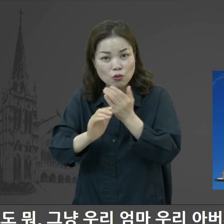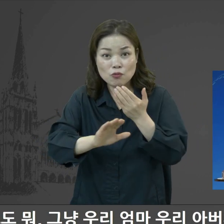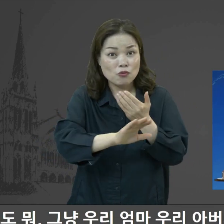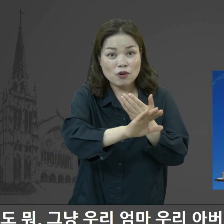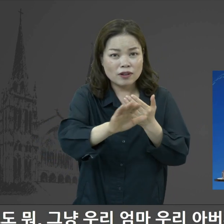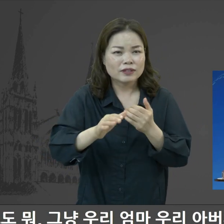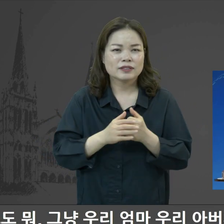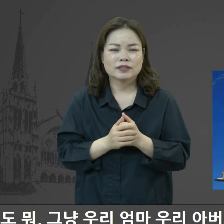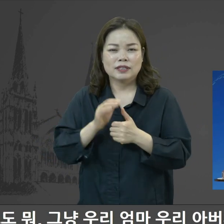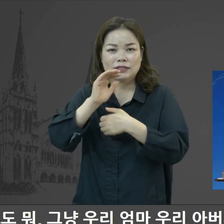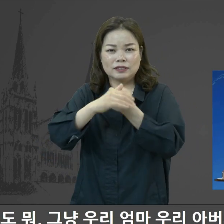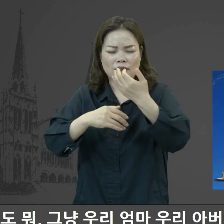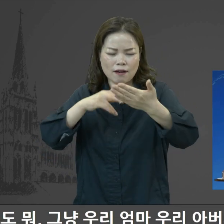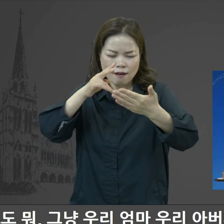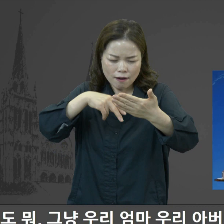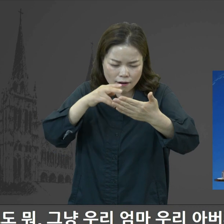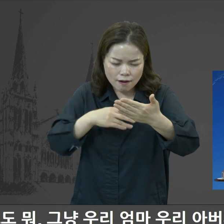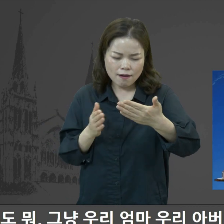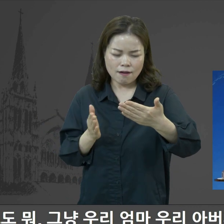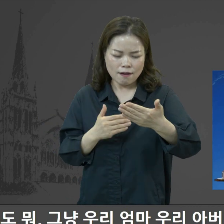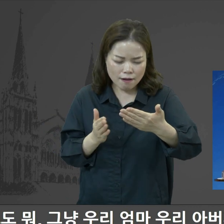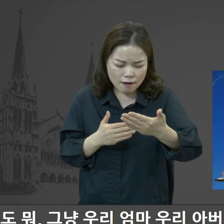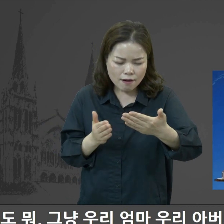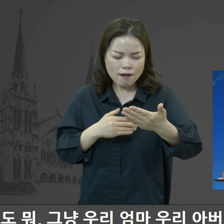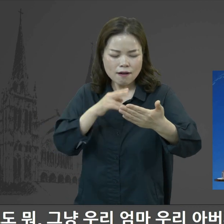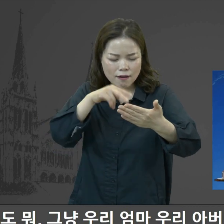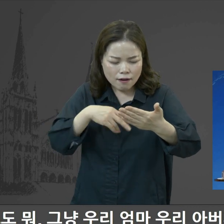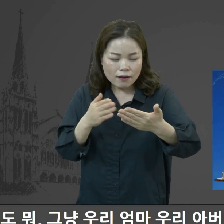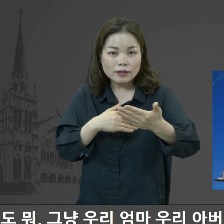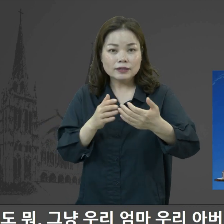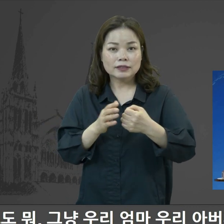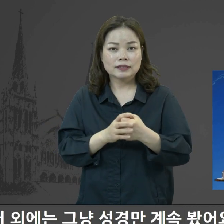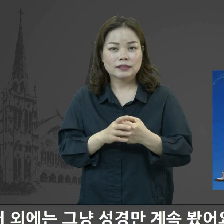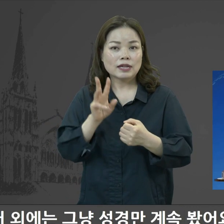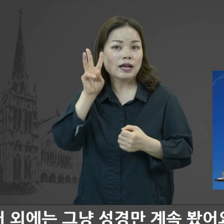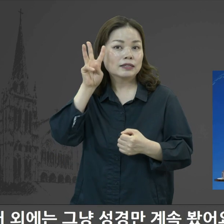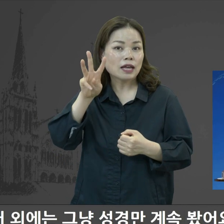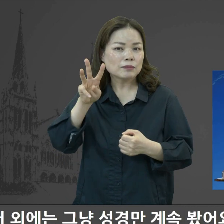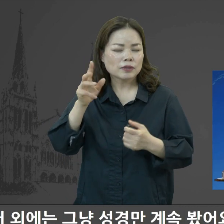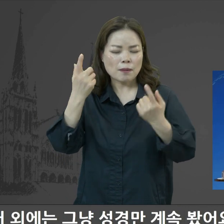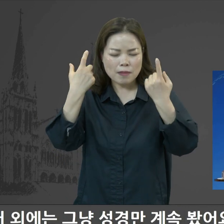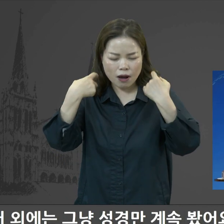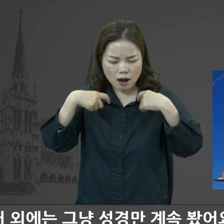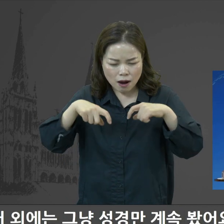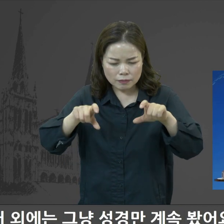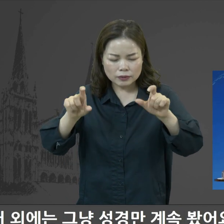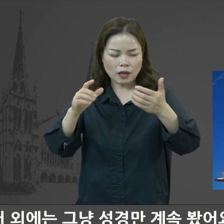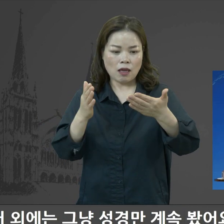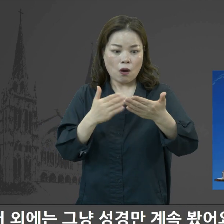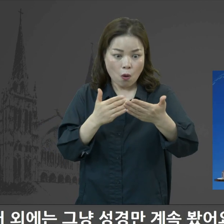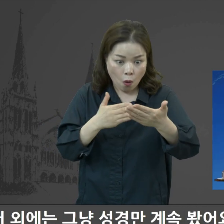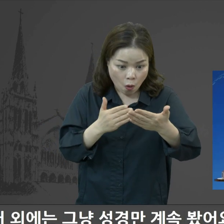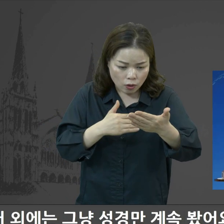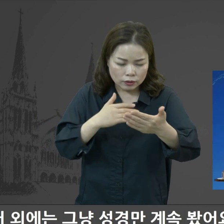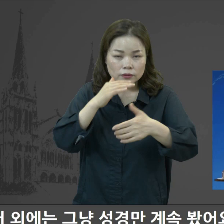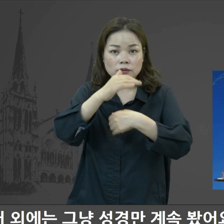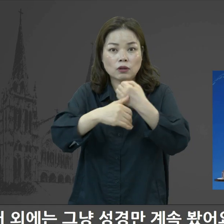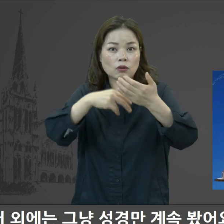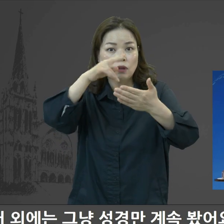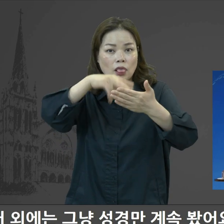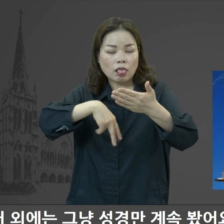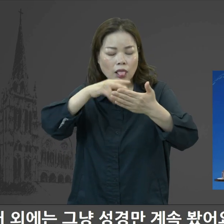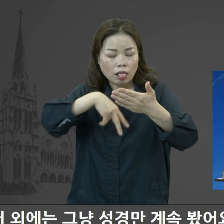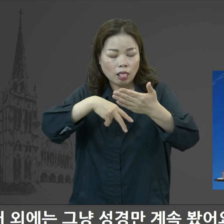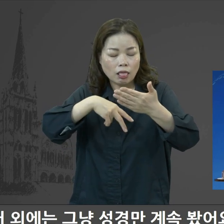외에는 그냥 성경만 계속 봤어요. 그러면서 제가 3일을 거의 밤을 샜던 것 같아요. 그냥 성경을 보는데 거의